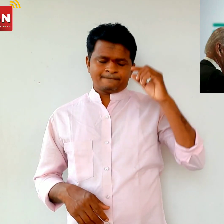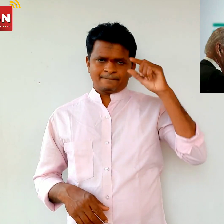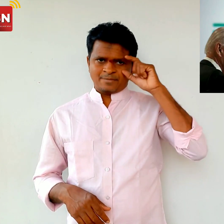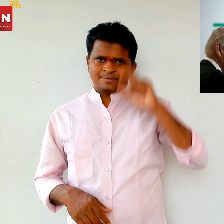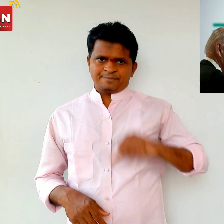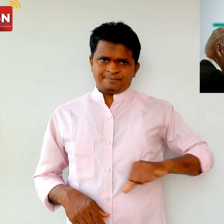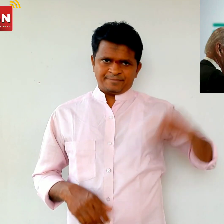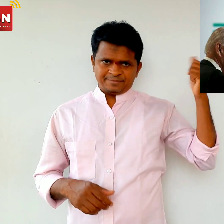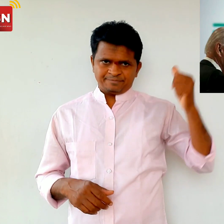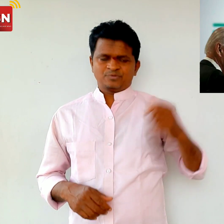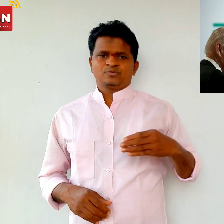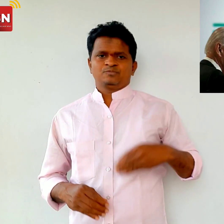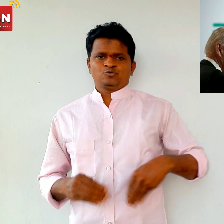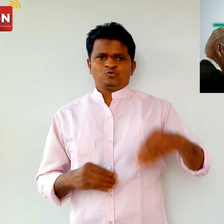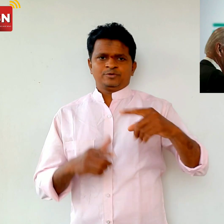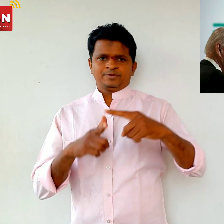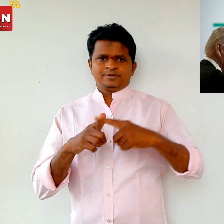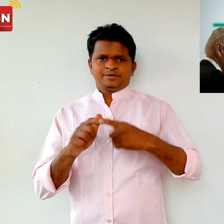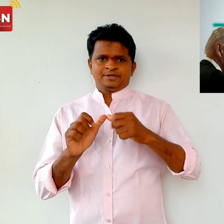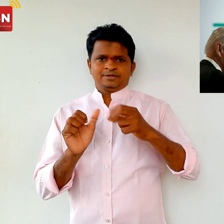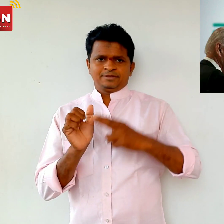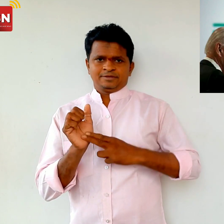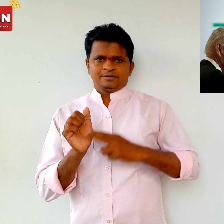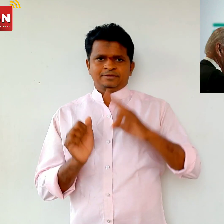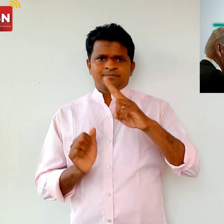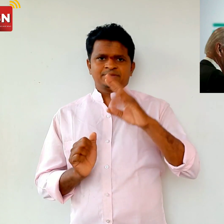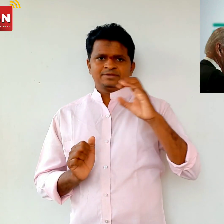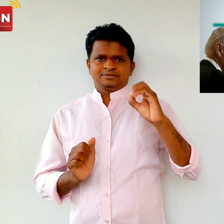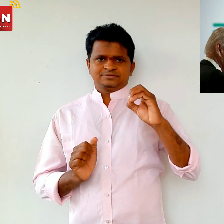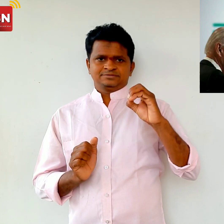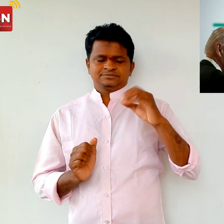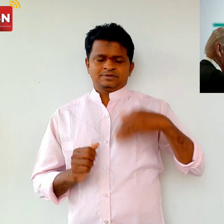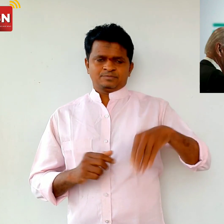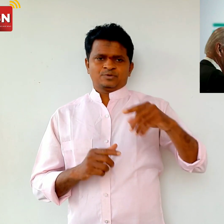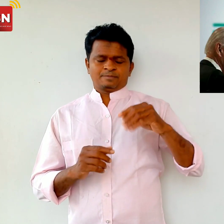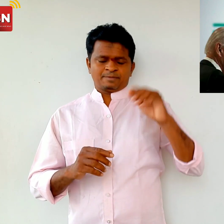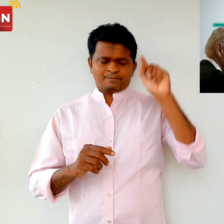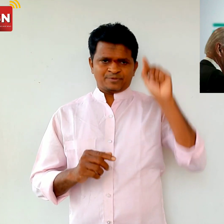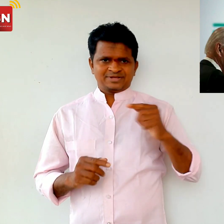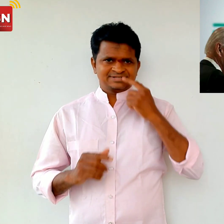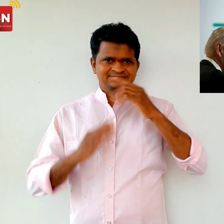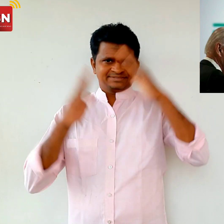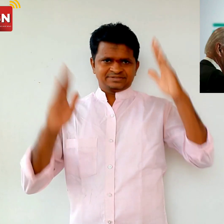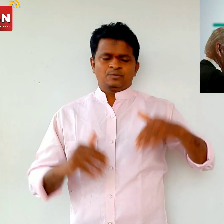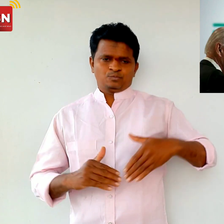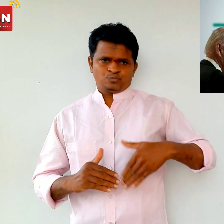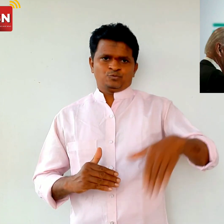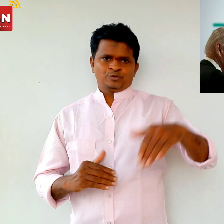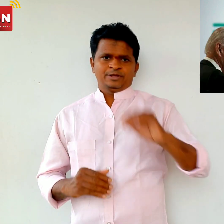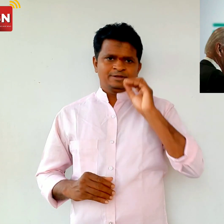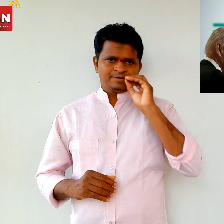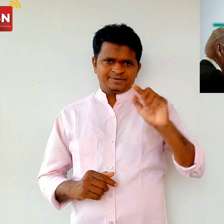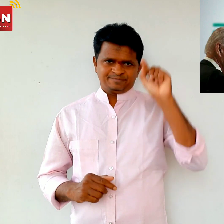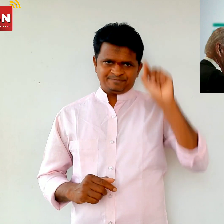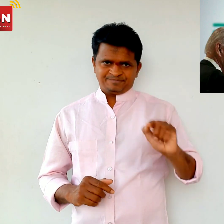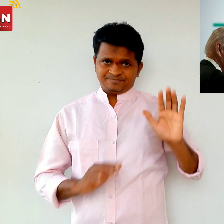శ్రీ సంగతి కూడా తెచ్చుకొని ఆమె కడుపు వెళ్ళి అమ్మ నా యొక్క మాట అలా చెప్తుంది రేపు